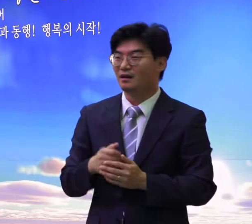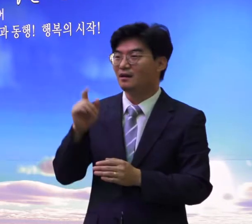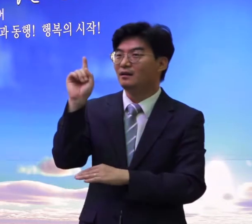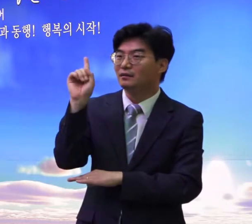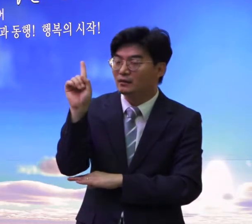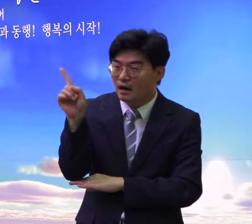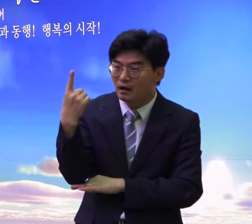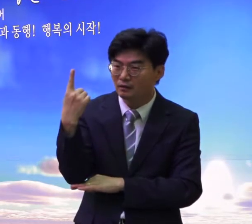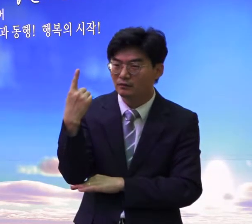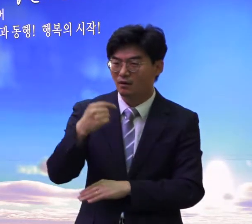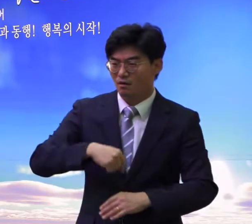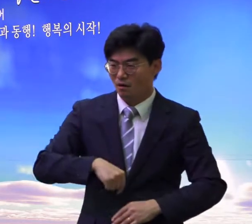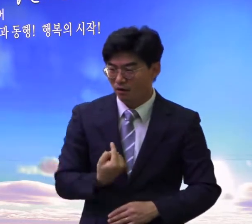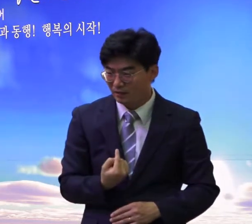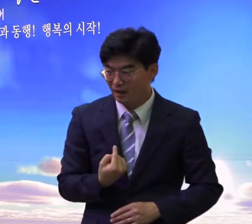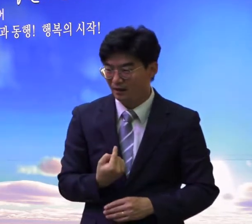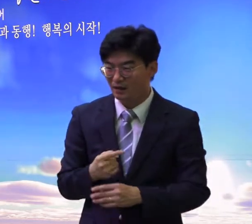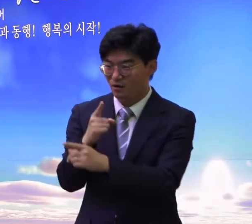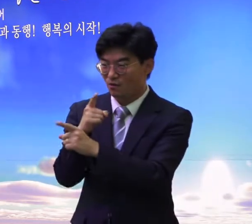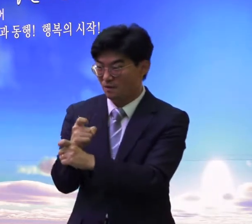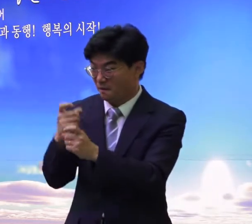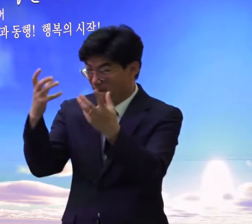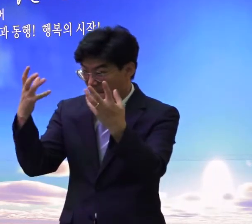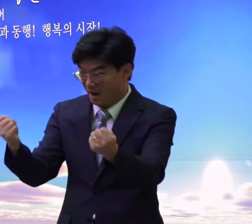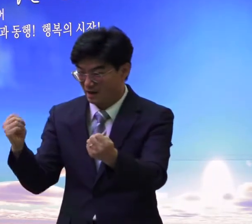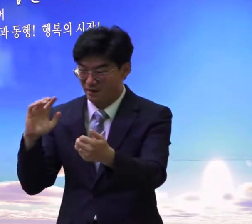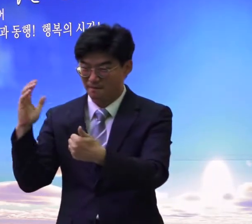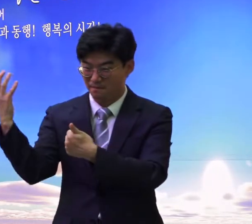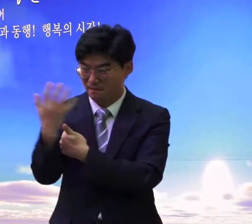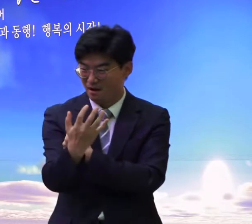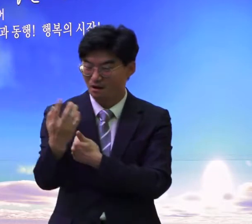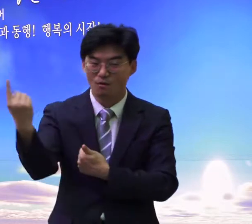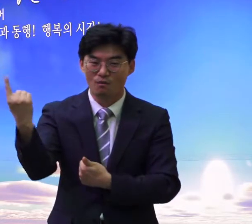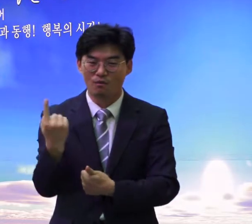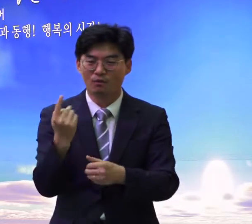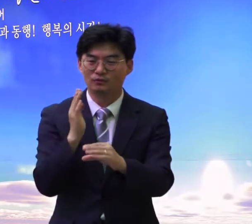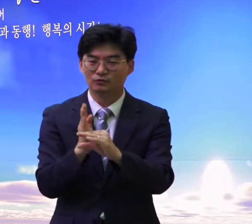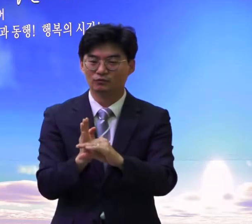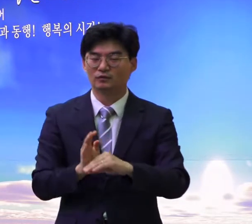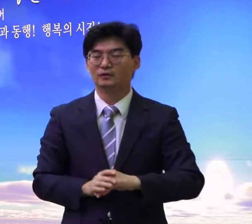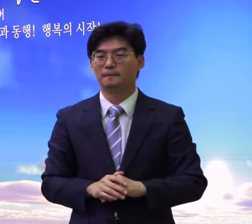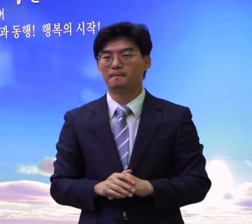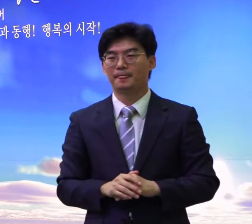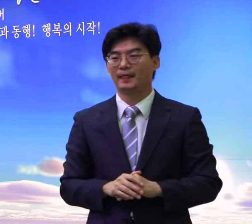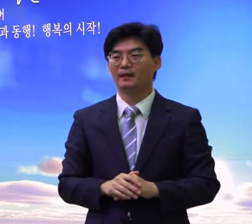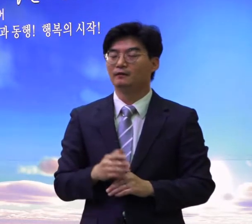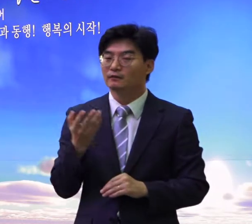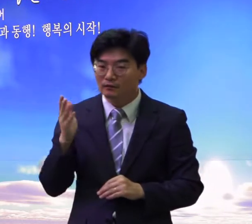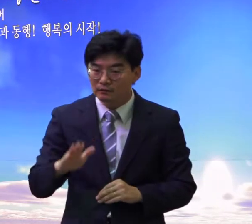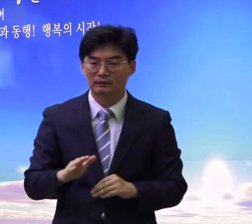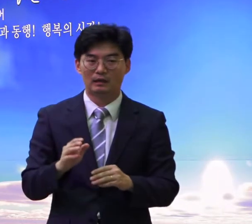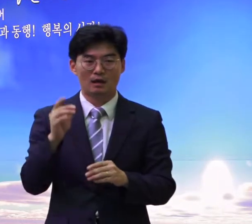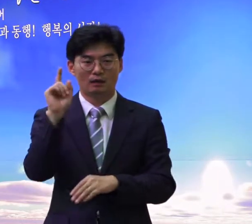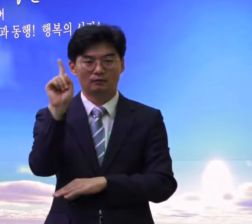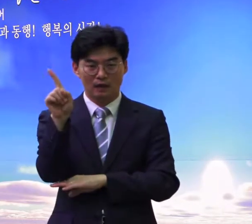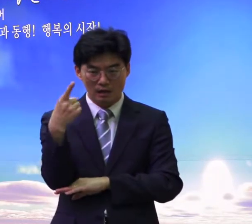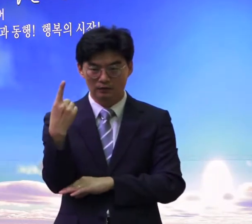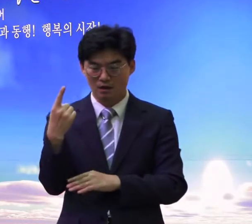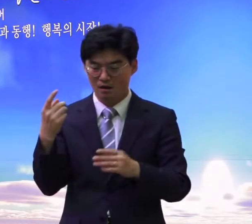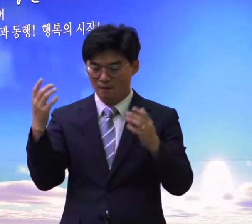영성을 보고 다윗의 하는 기도를 듣고 다윗의 찬양을 들으면서 그들은 신앙을 배우게 되었습니다.